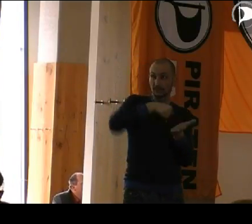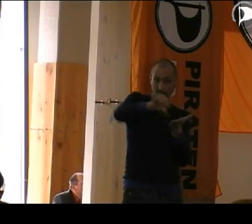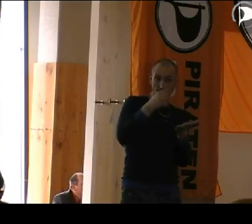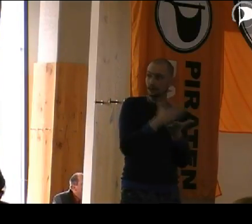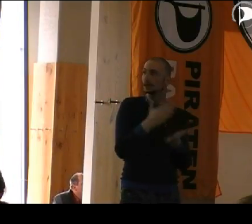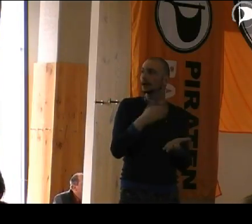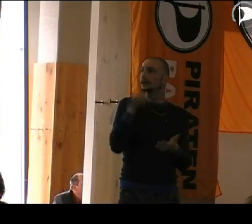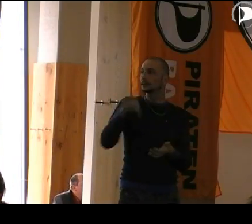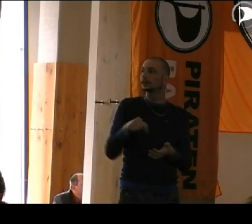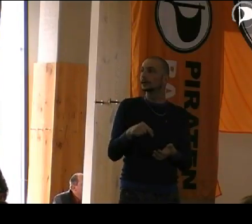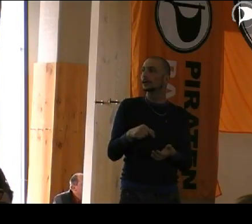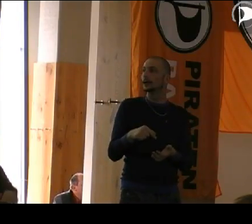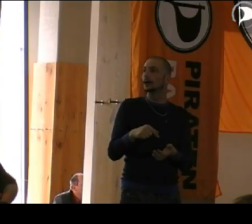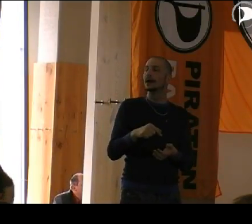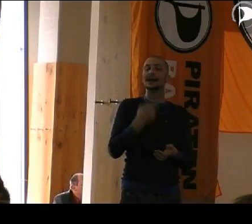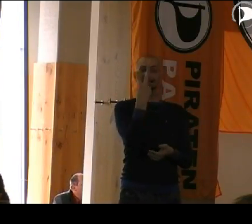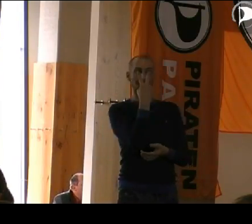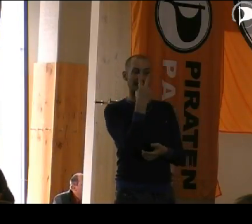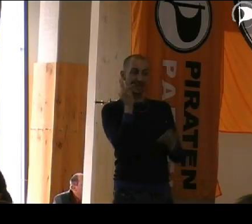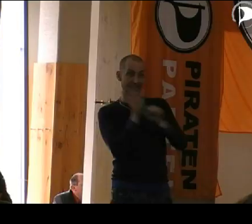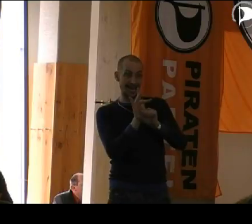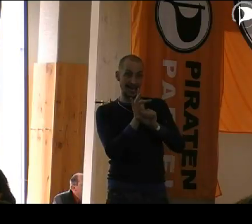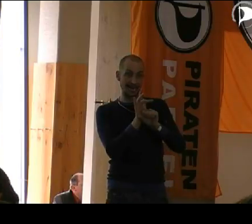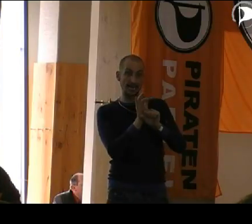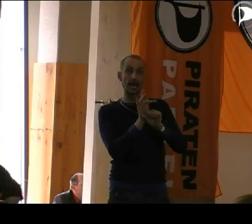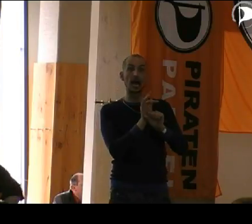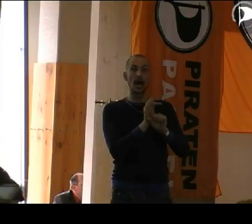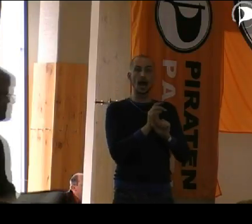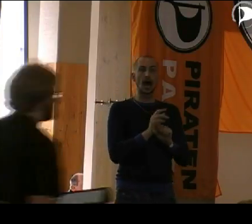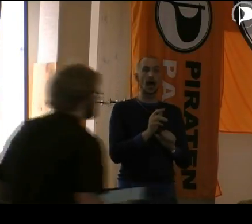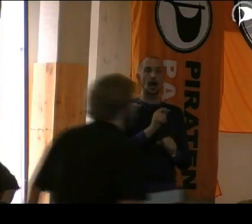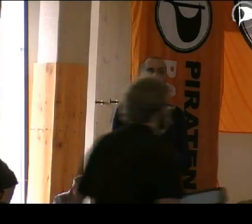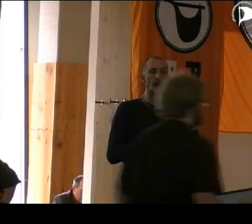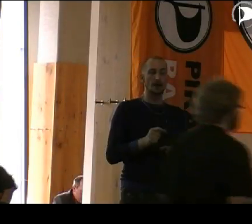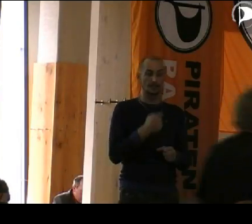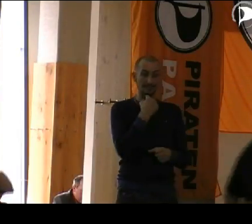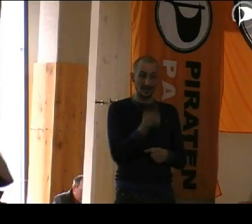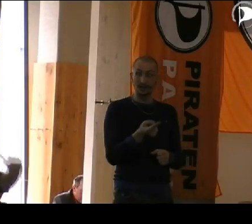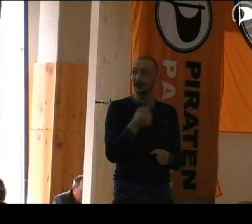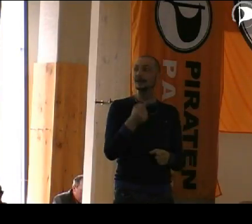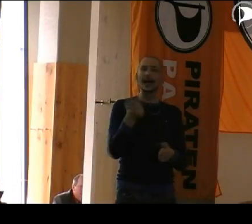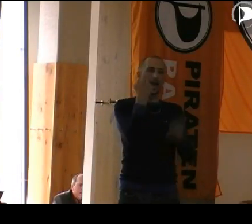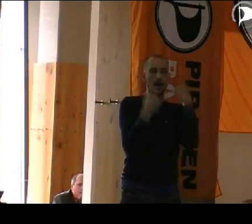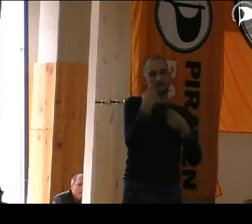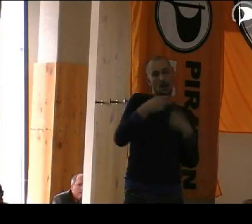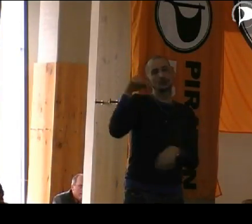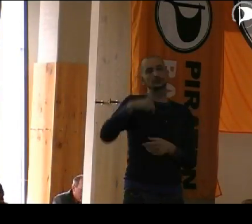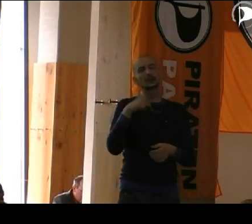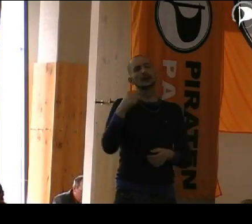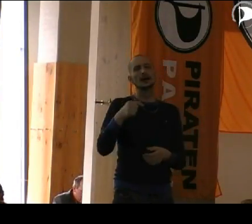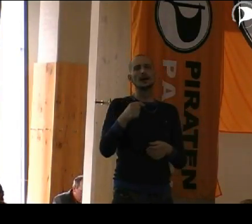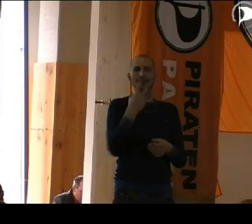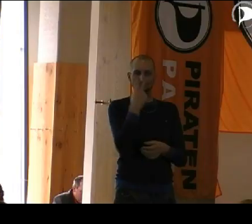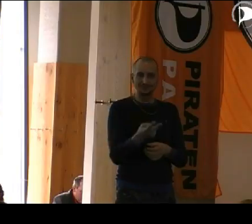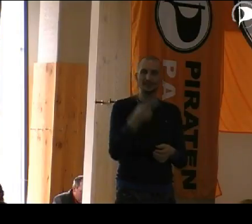ich habe zwei wesentliche gegenargumente das thema punkt eins ist die erfahrung zeigt dass er findet die gerne sammelbestellungen ist sinnvoller weise